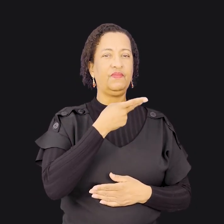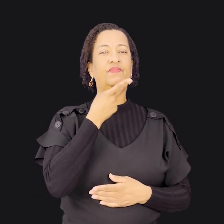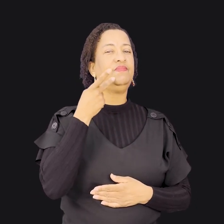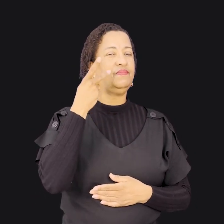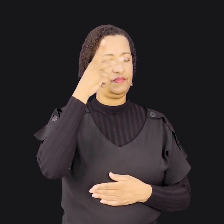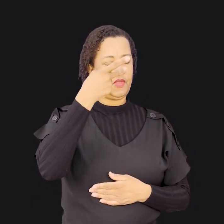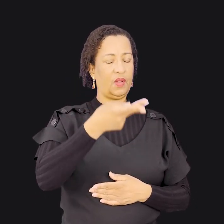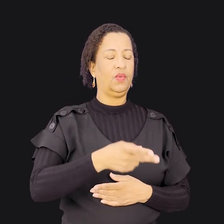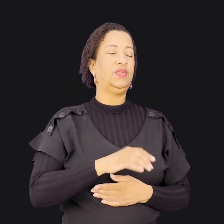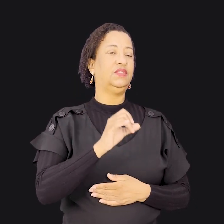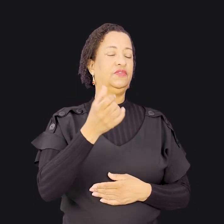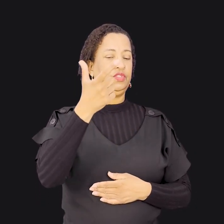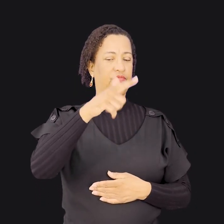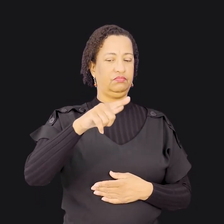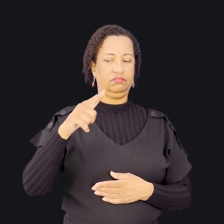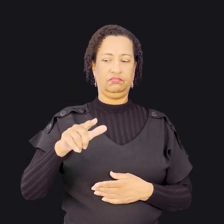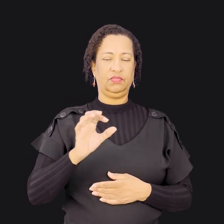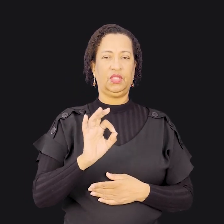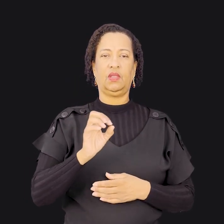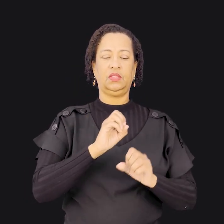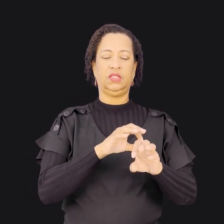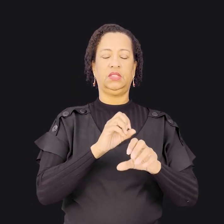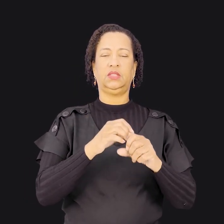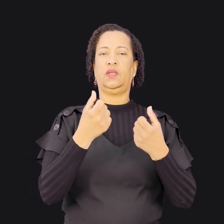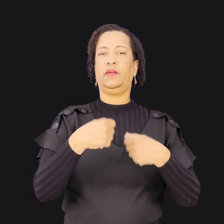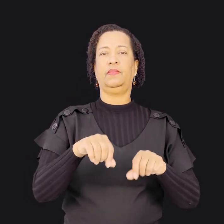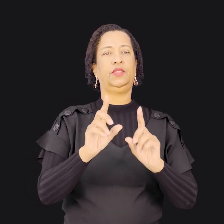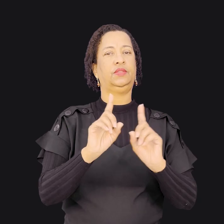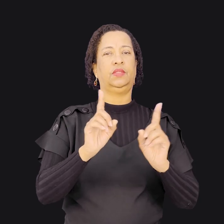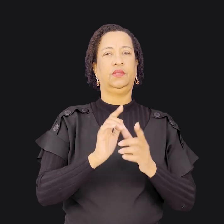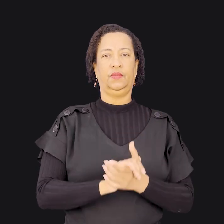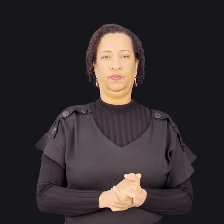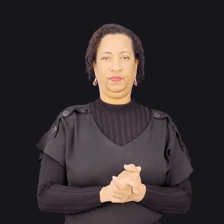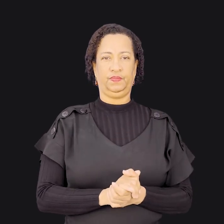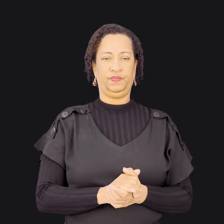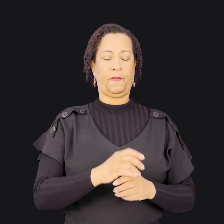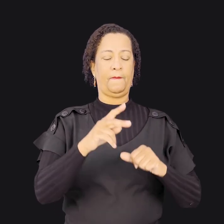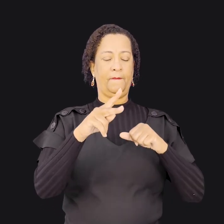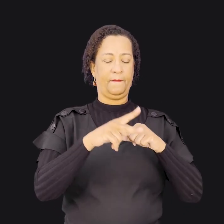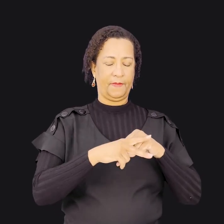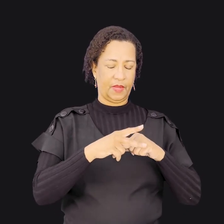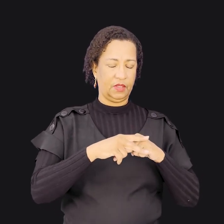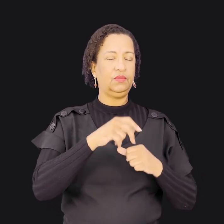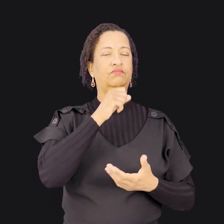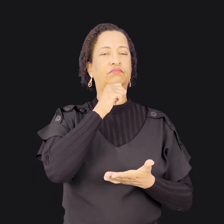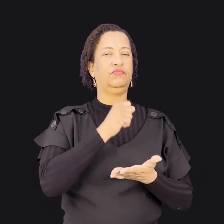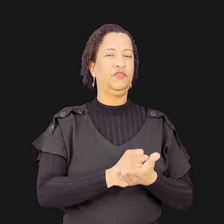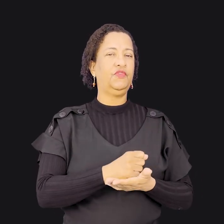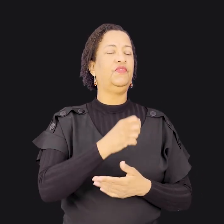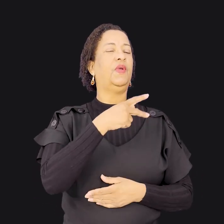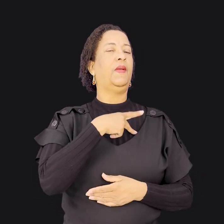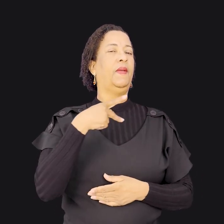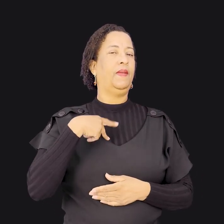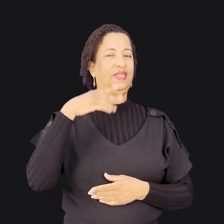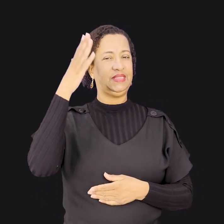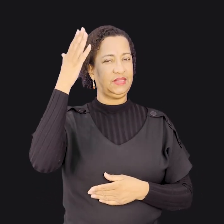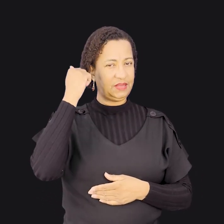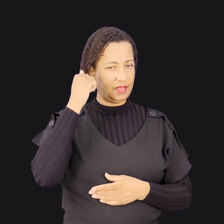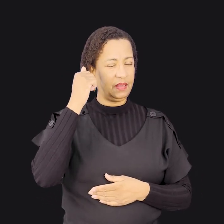se você não for repetir, nem precisa ensinar. Pedro era um velho pastor sábio o suficiente para saber que os